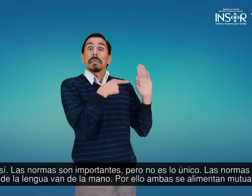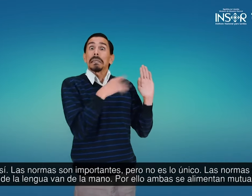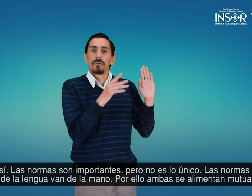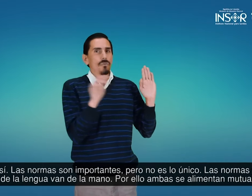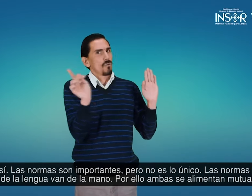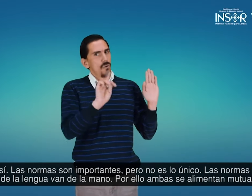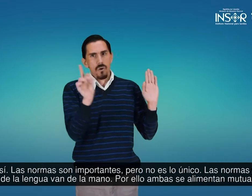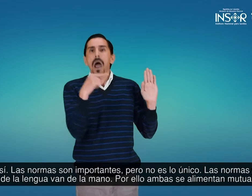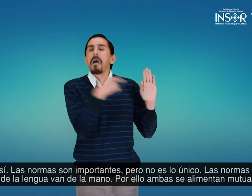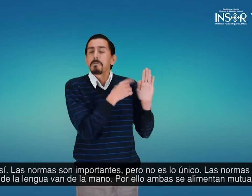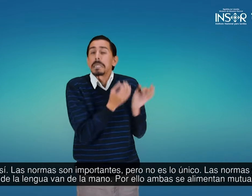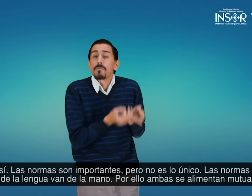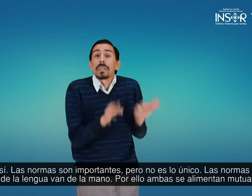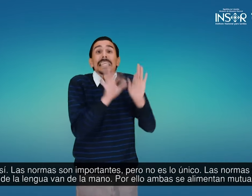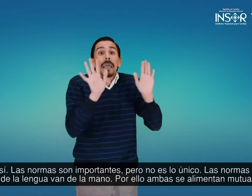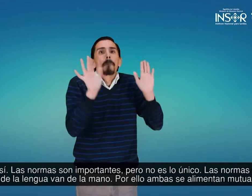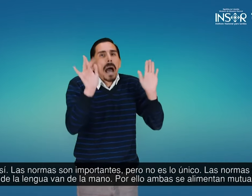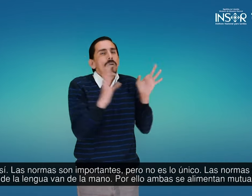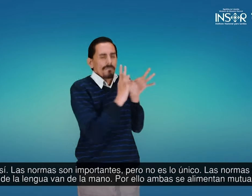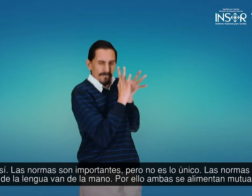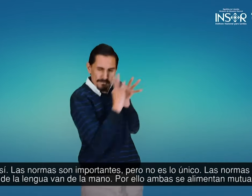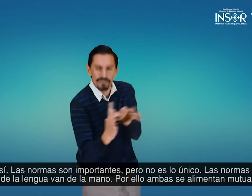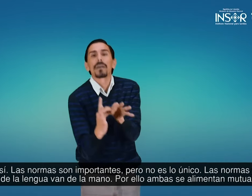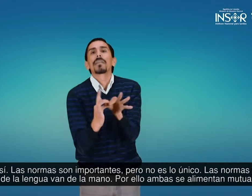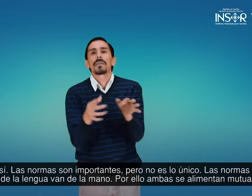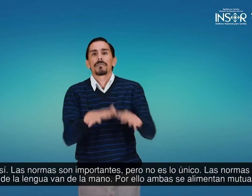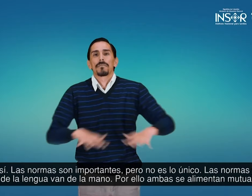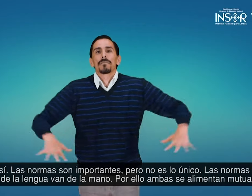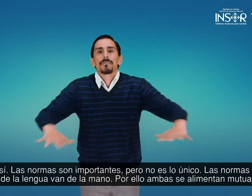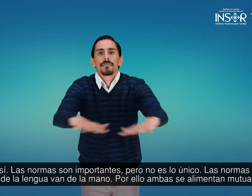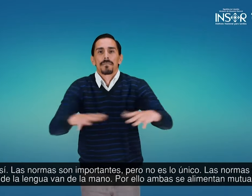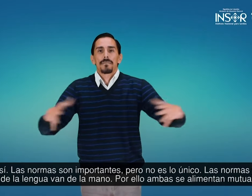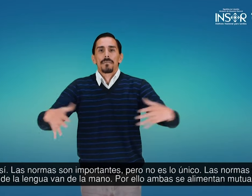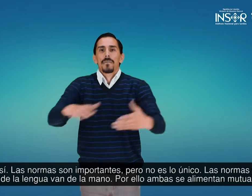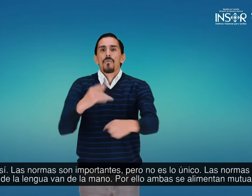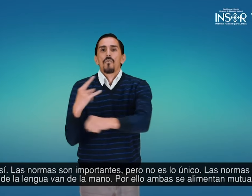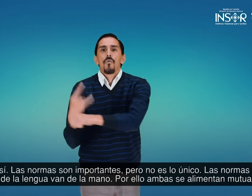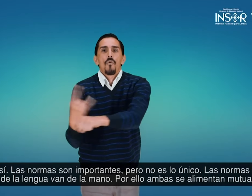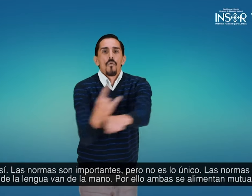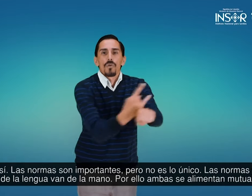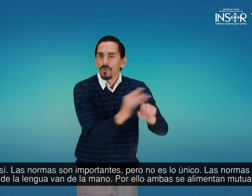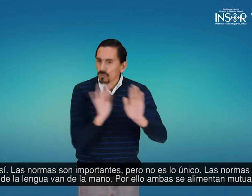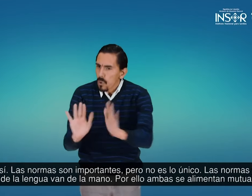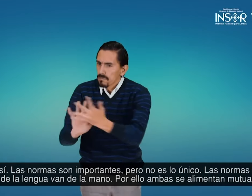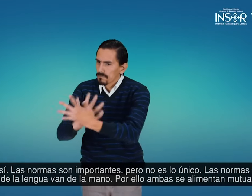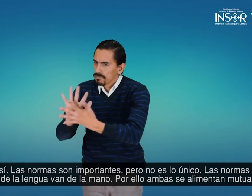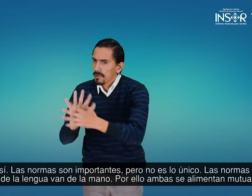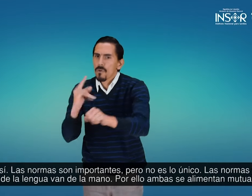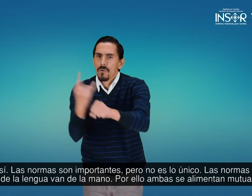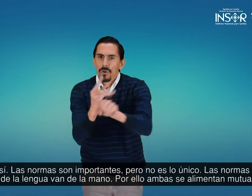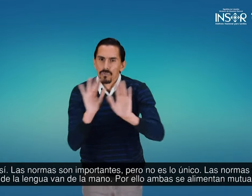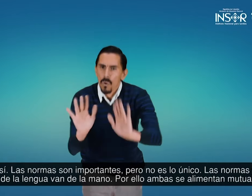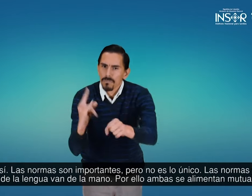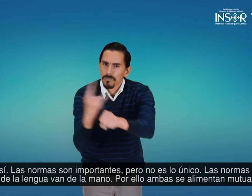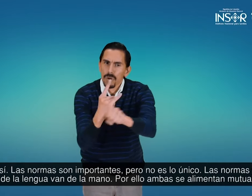la mano. Por ello, ambas se alimentan mutuamente.